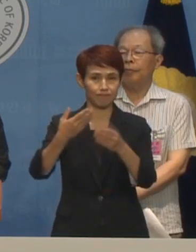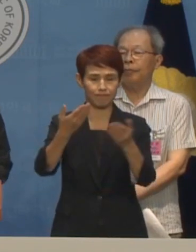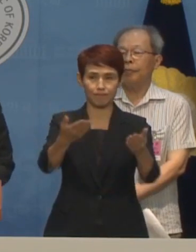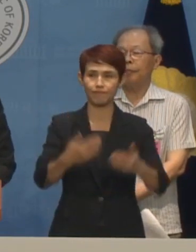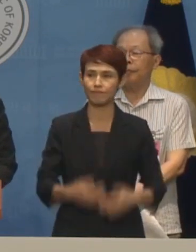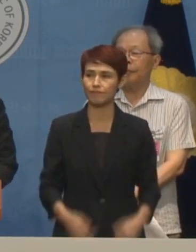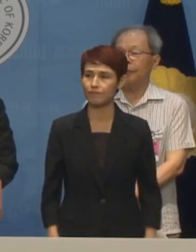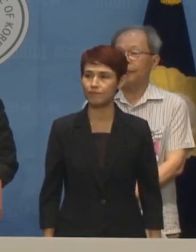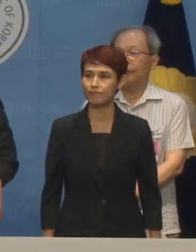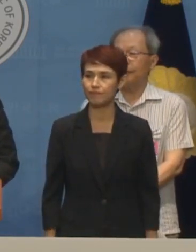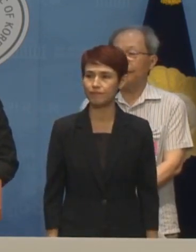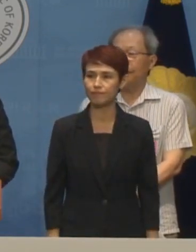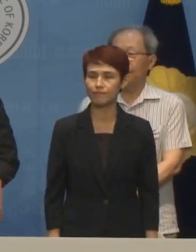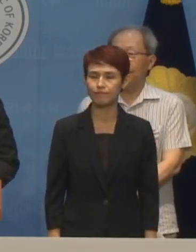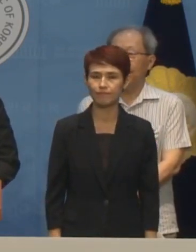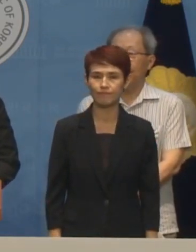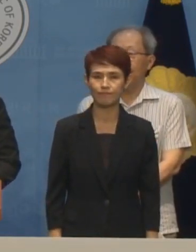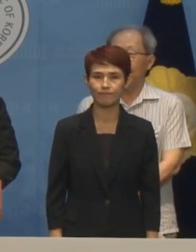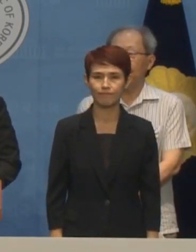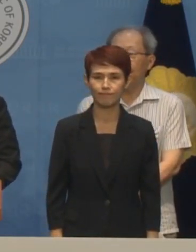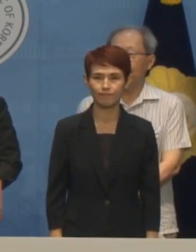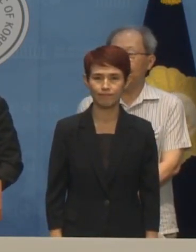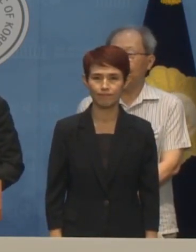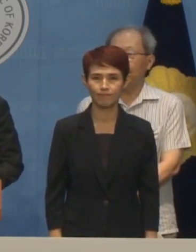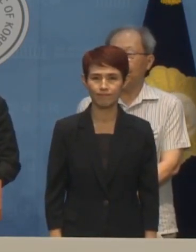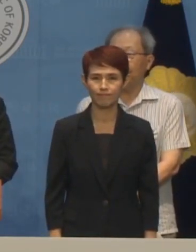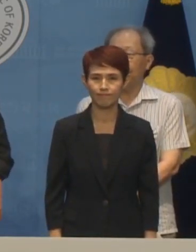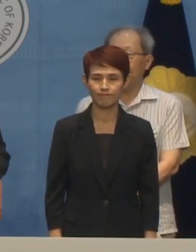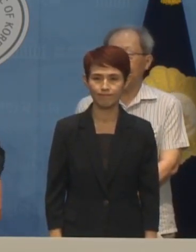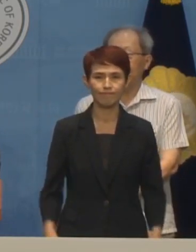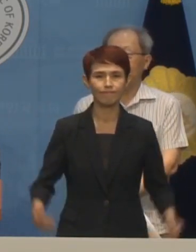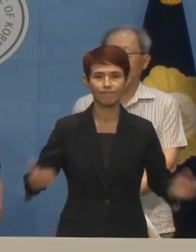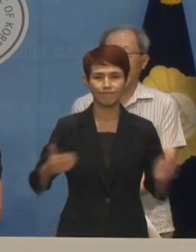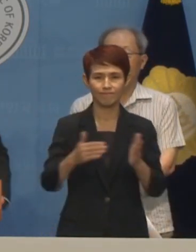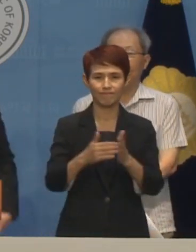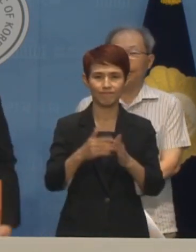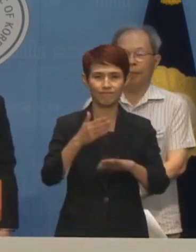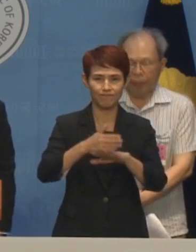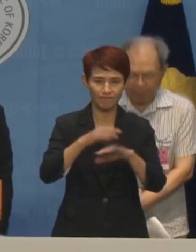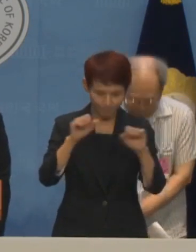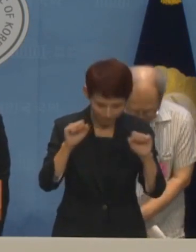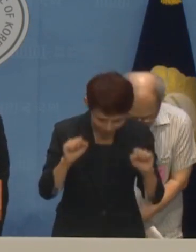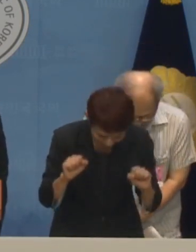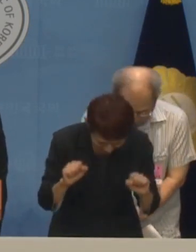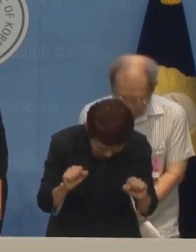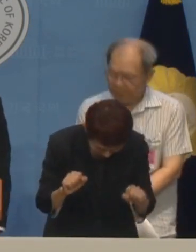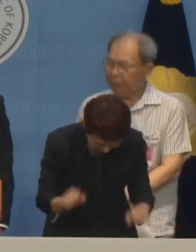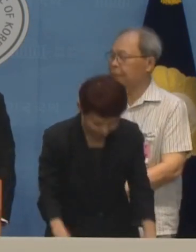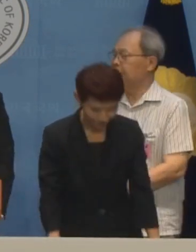후손분들께서는 저희 직원분들 안내에 따라서 의원회관으로 이동하시면 되겠습니다. 이상입니다. 감사합니다.